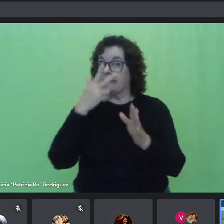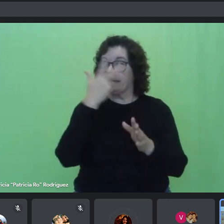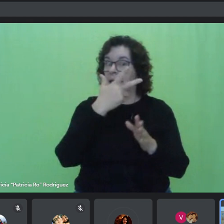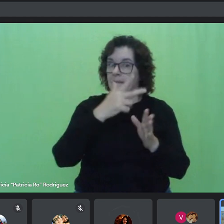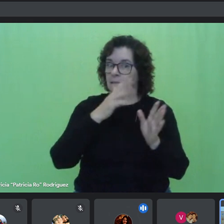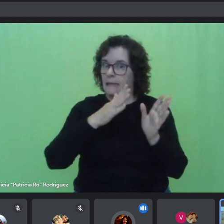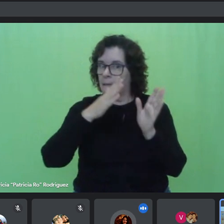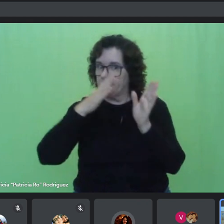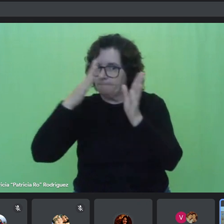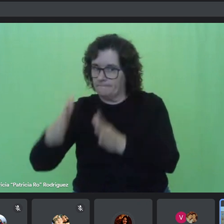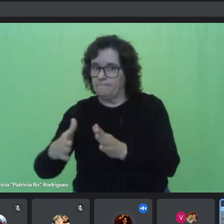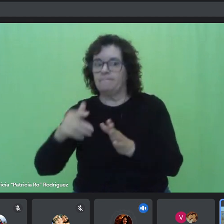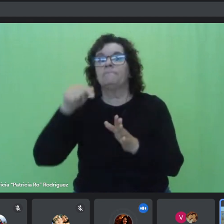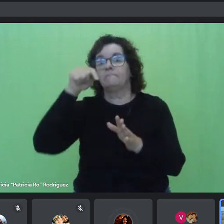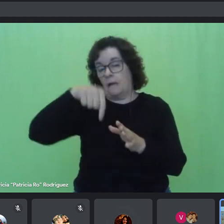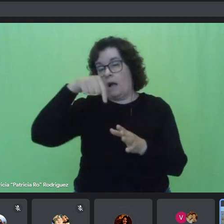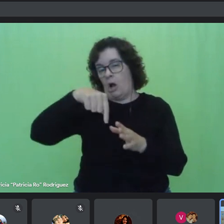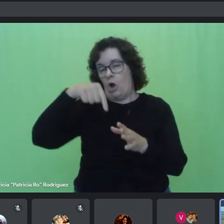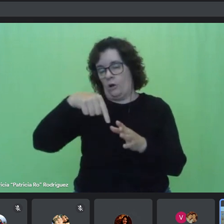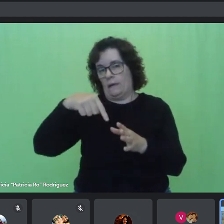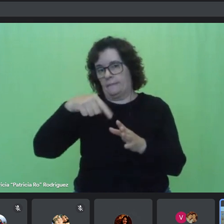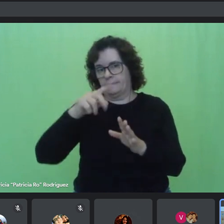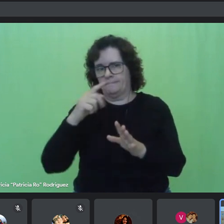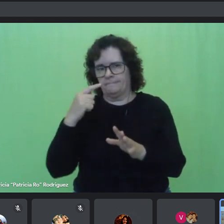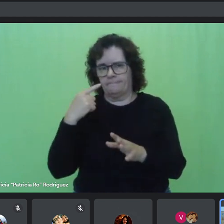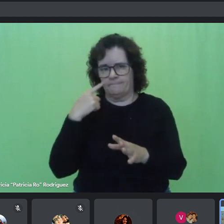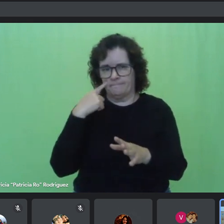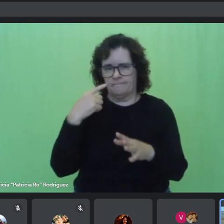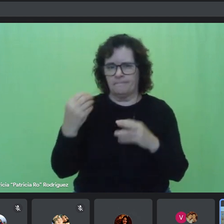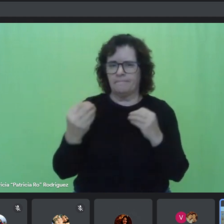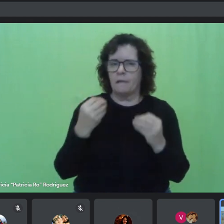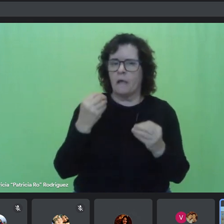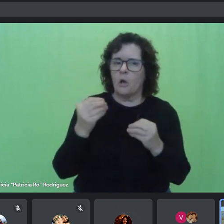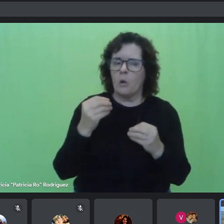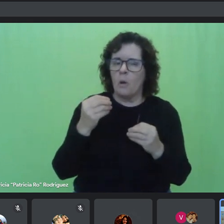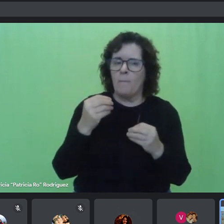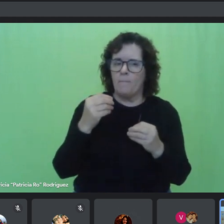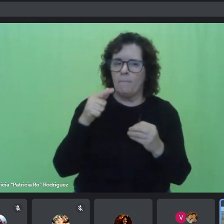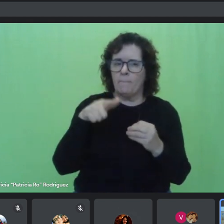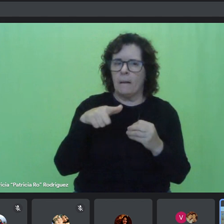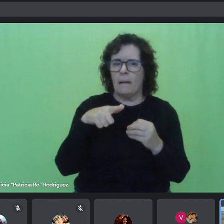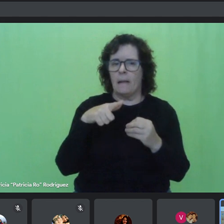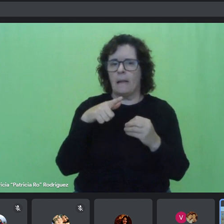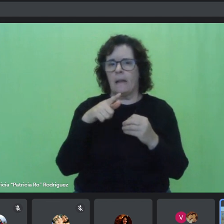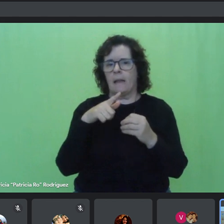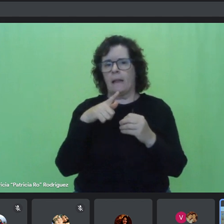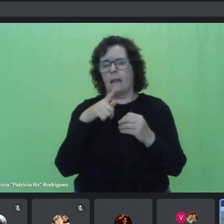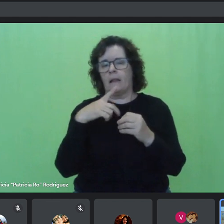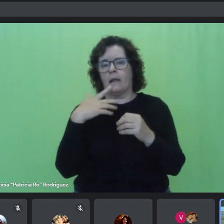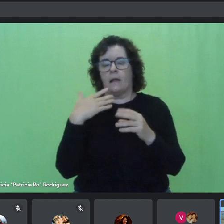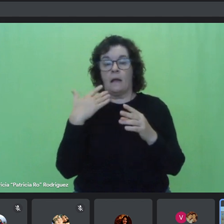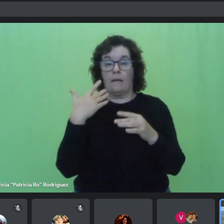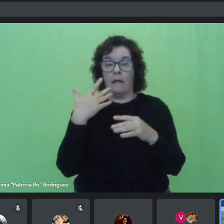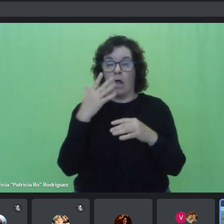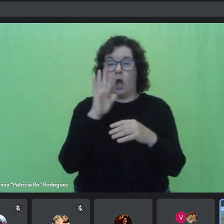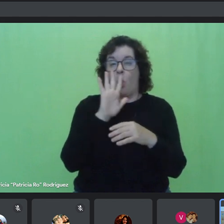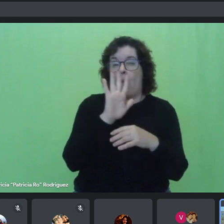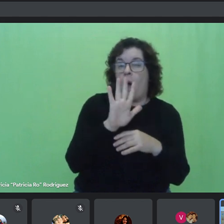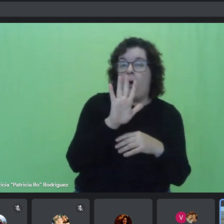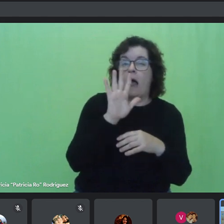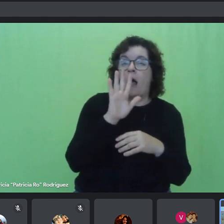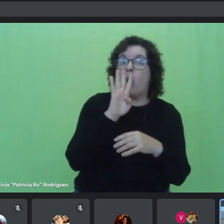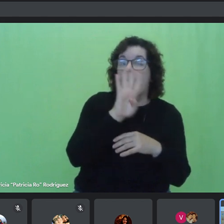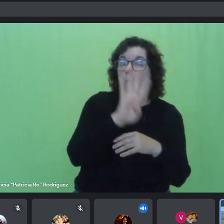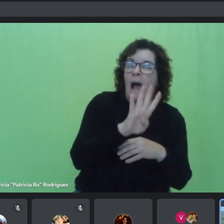cuatro o cinco, depende cómo sean de largas, frases o